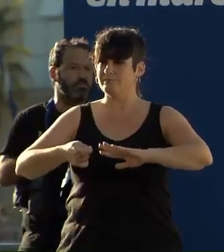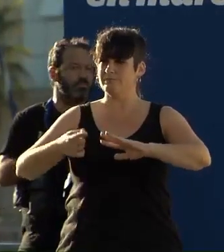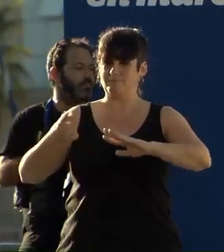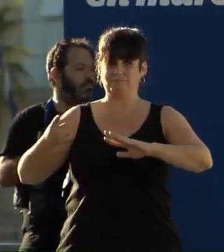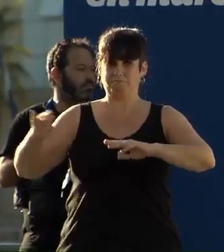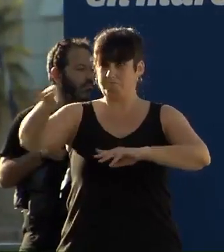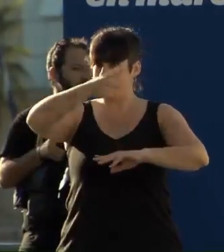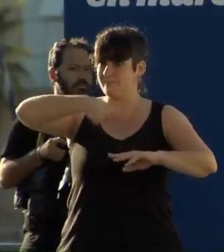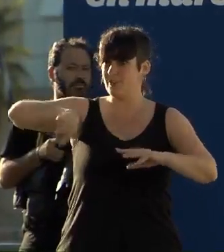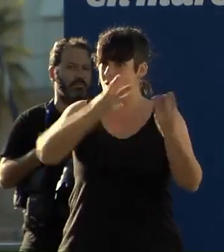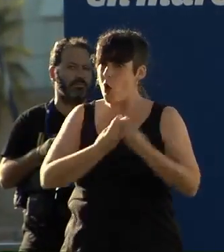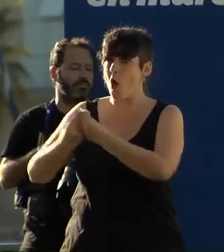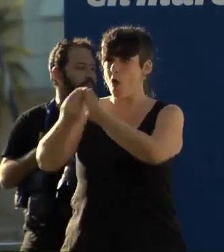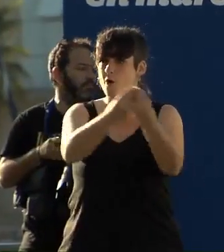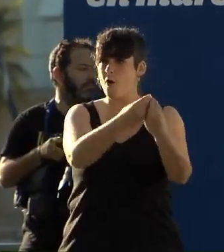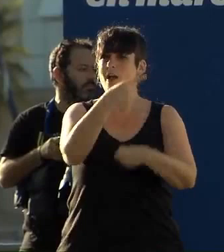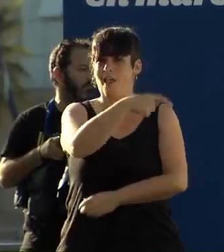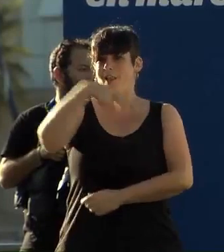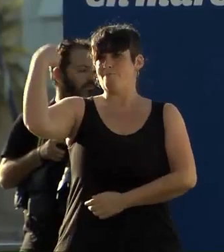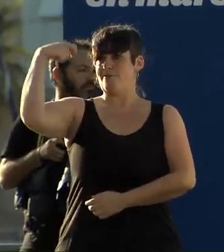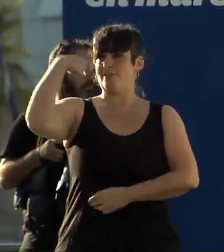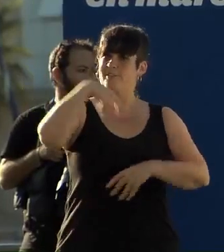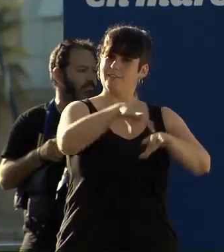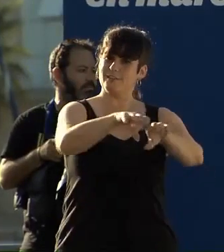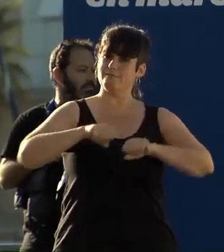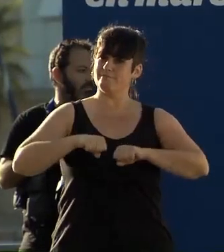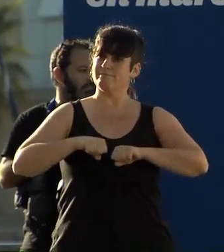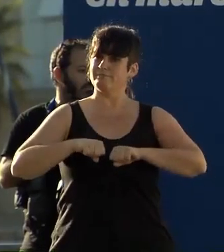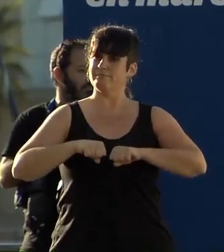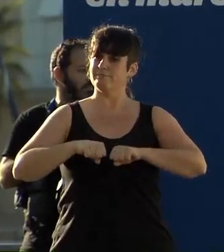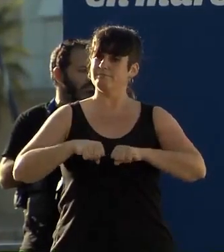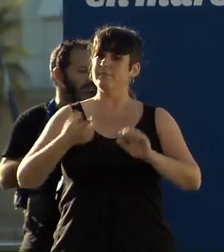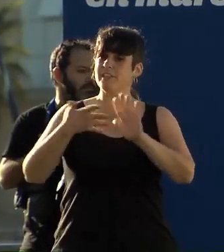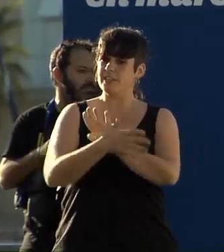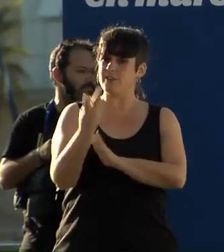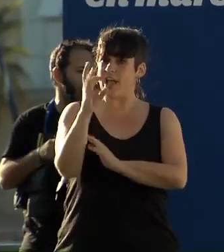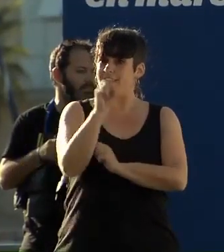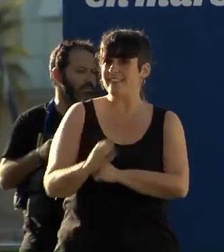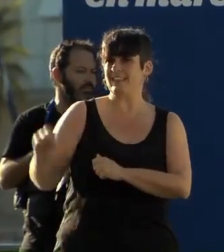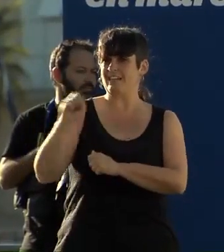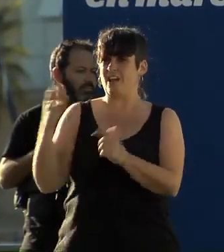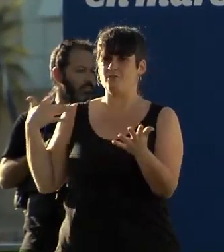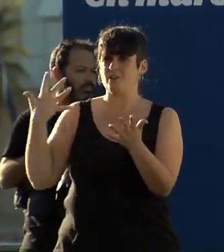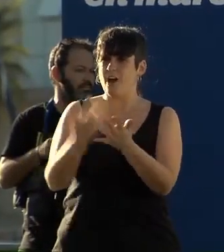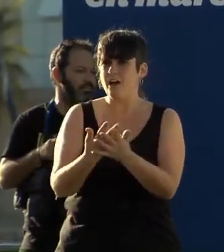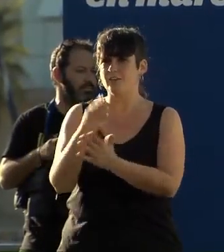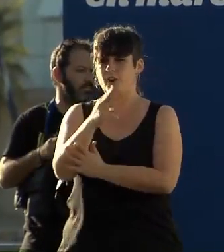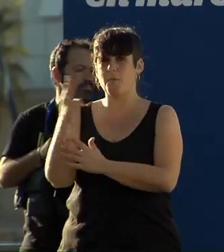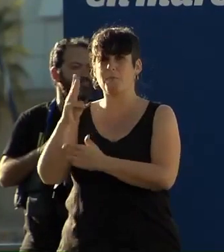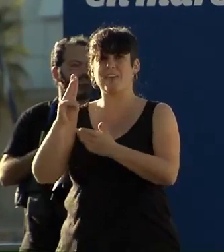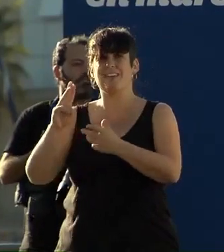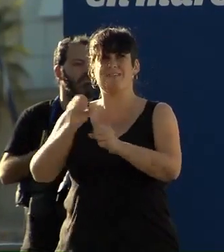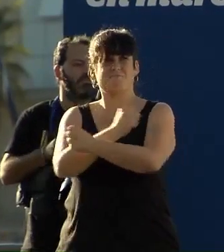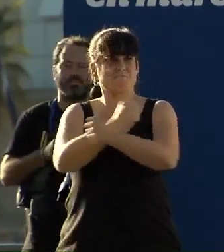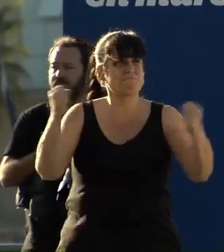nós, o presidente que comence a reconstruir o país despois de 30 anos de bombardeos todos os brancos en todos os montes, de bombardeos en